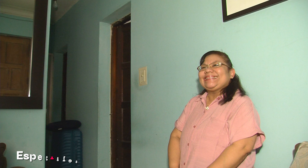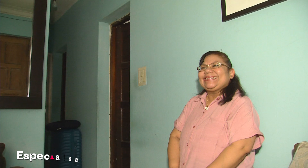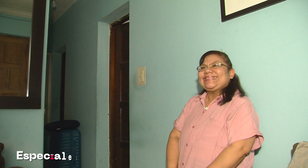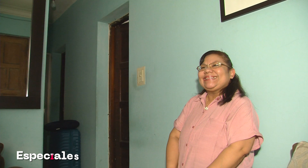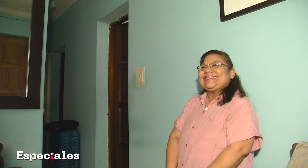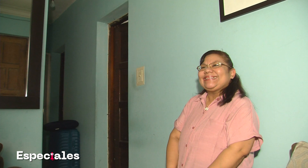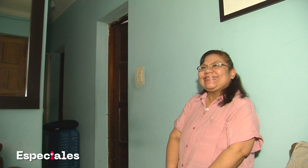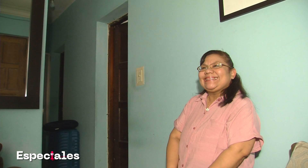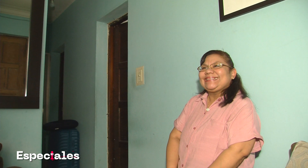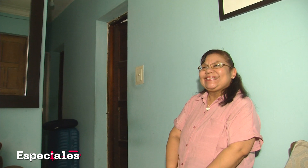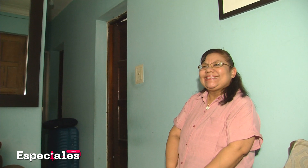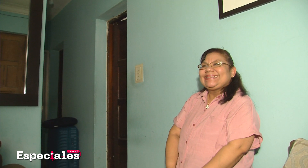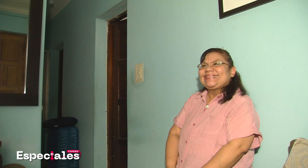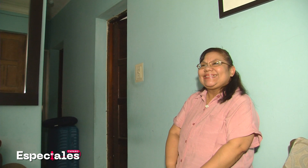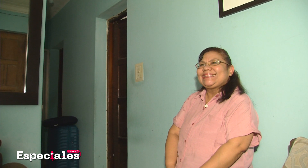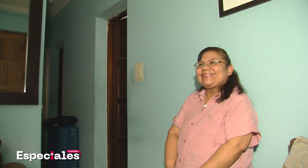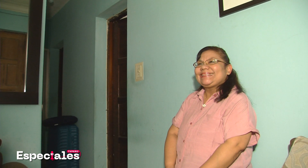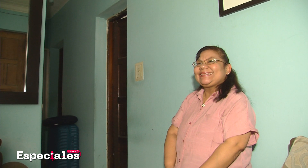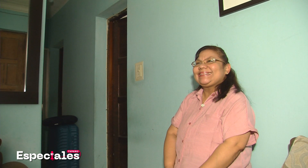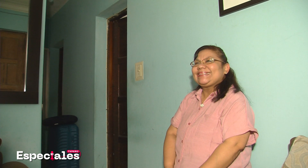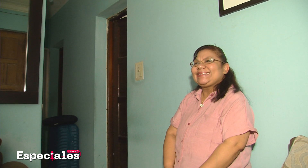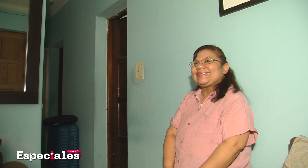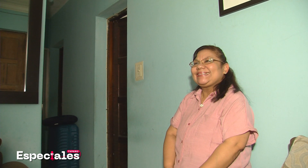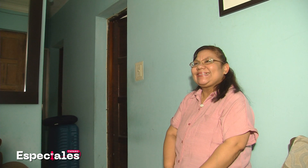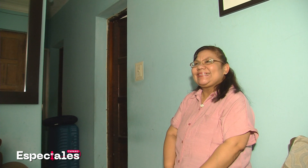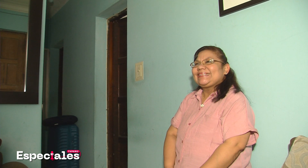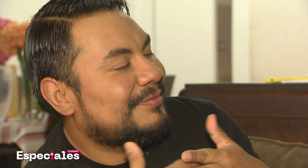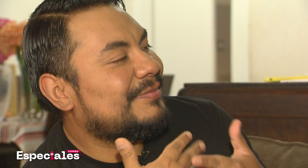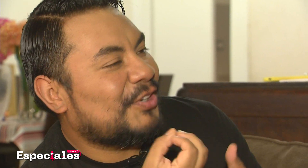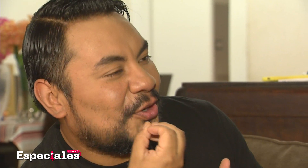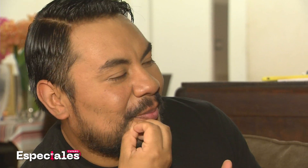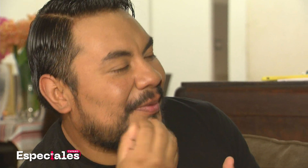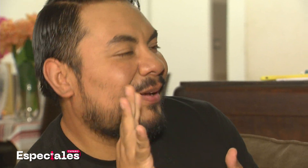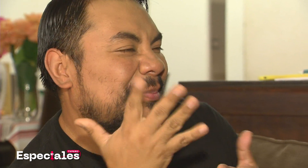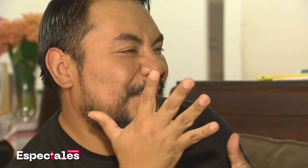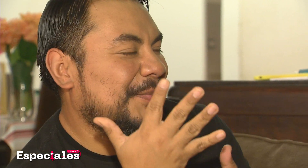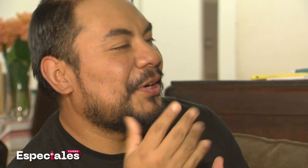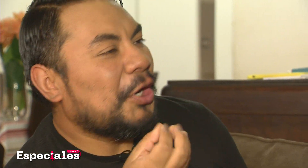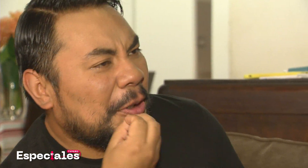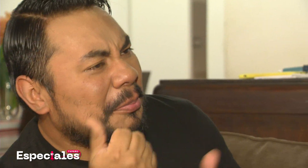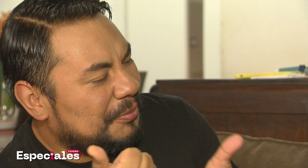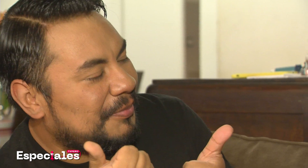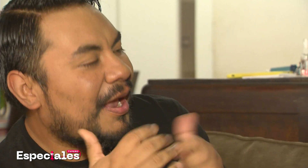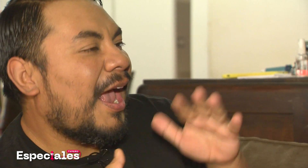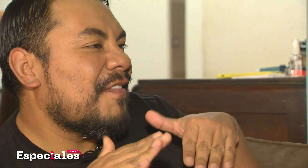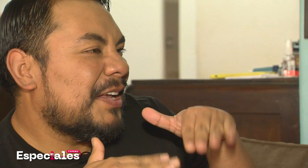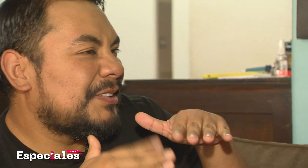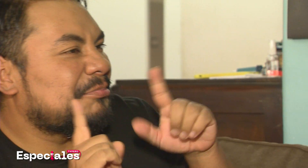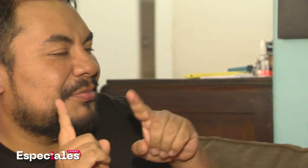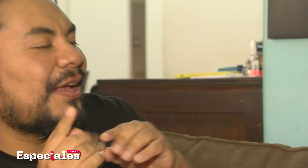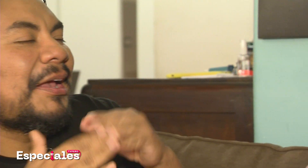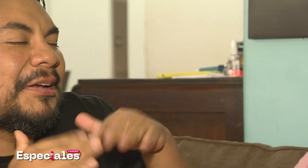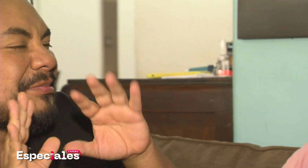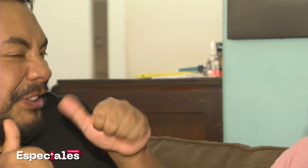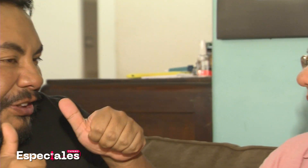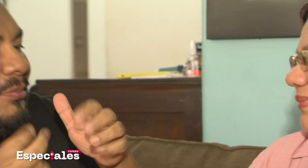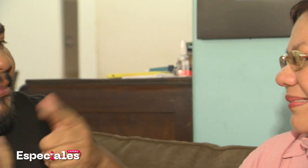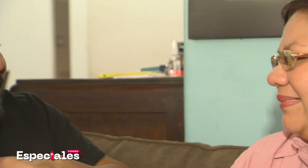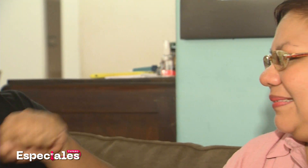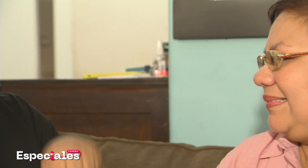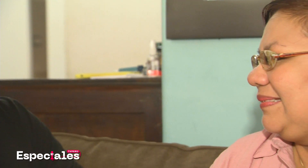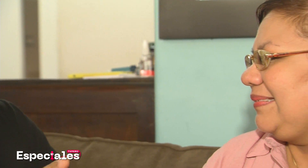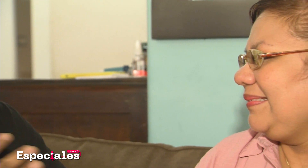él es como su madre, pues nos cuenta que con la muerte de mamá, ella lo cuidó desde sus primeros años de vida, le